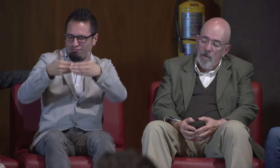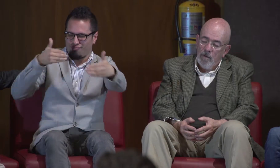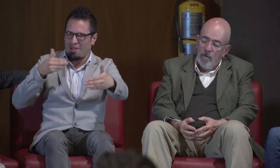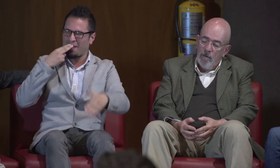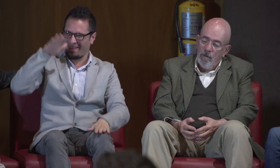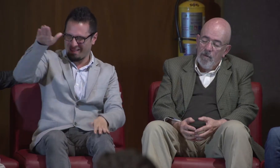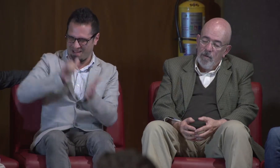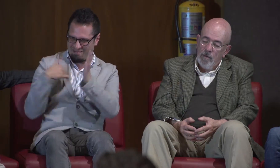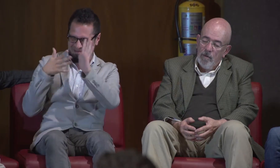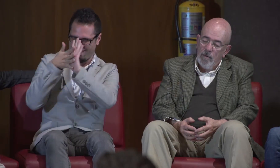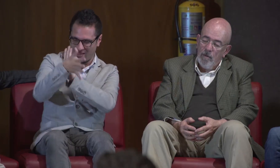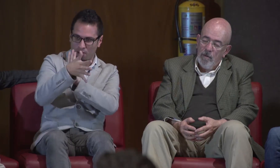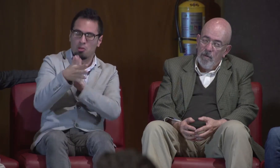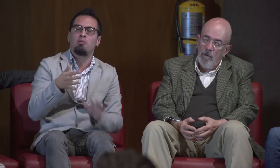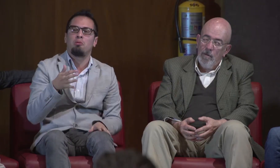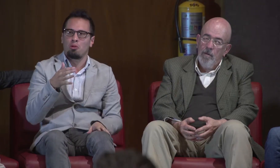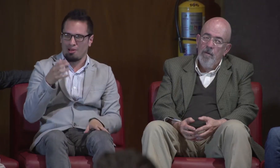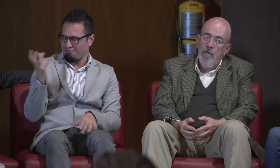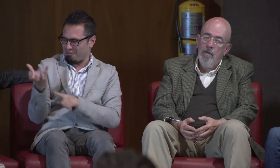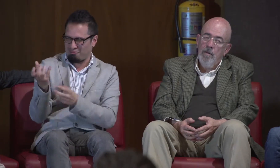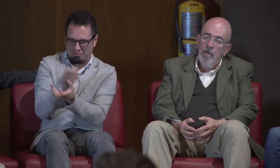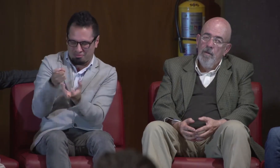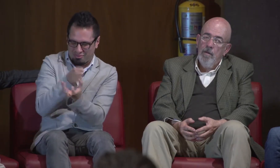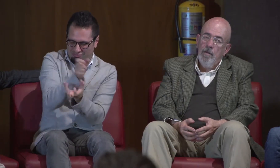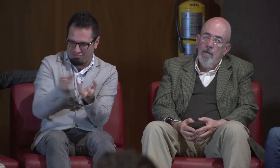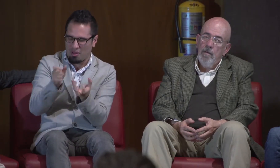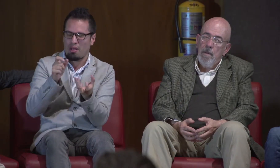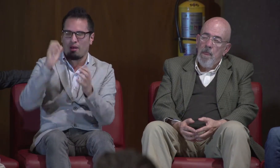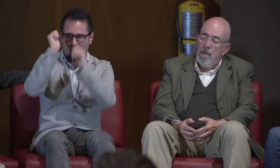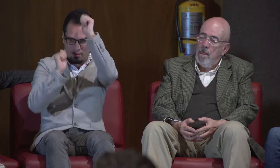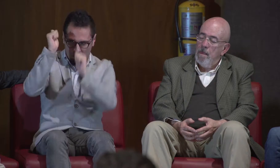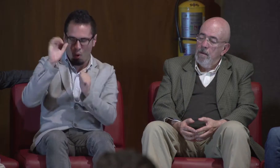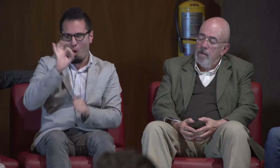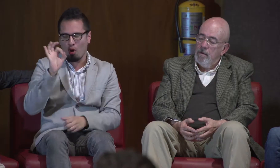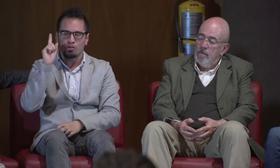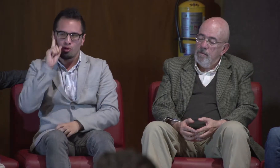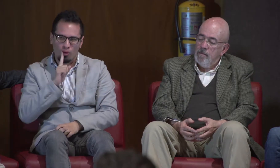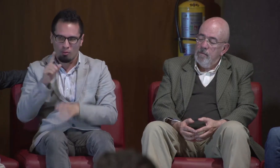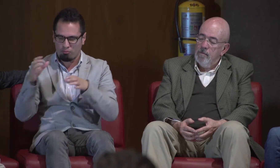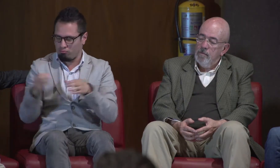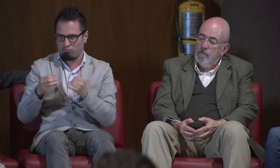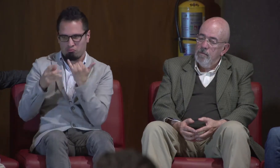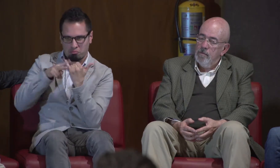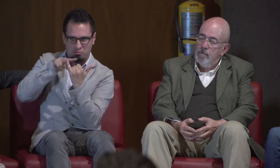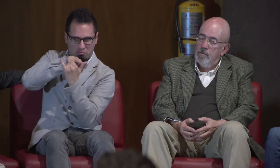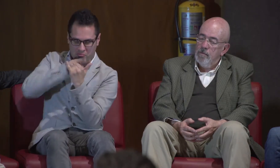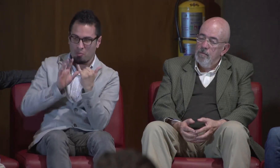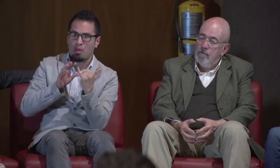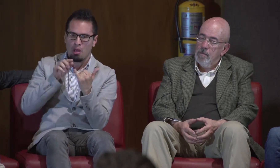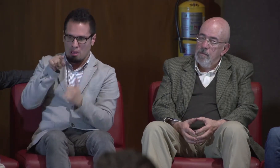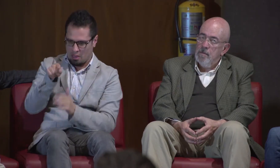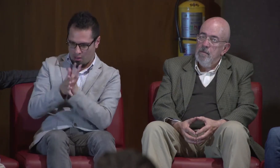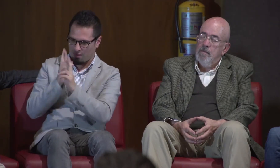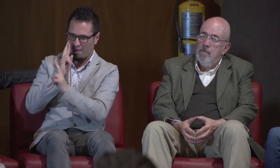ese momento de la historia, tal cual como habíamos comentado en el caso particular de la Segunda Guerra Mundial, del genocidio